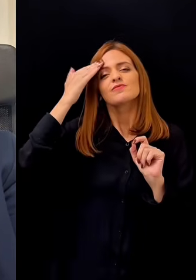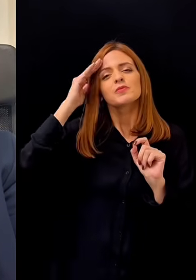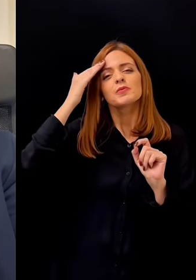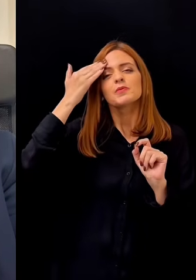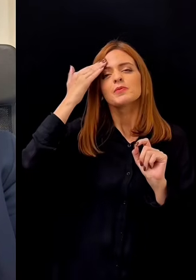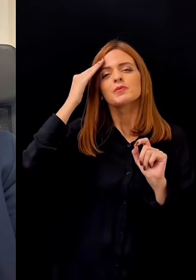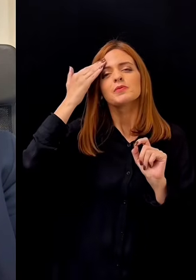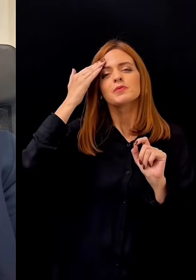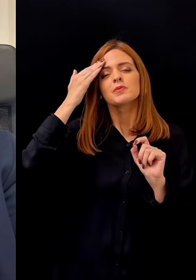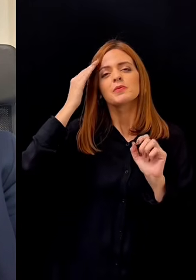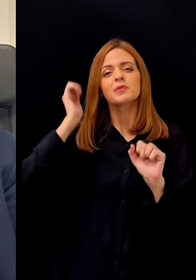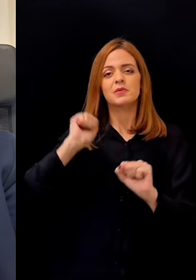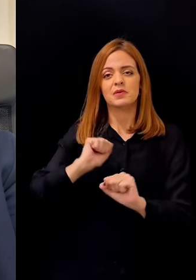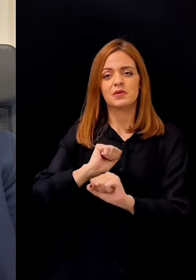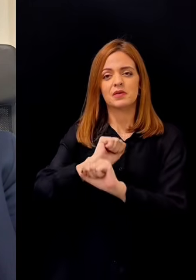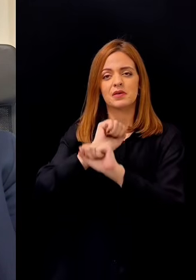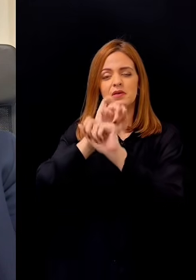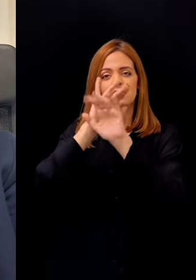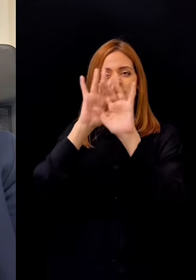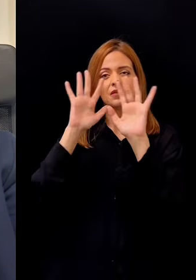compreender Deus,